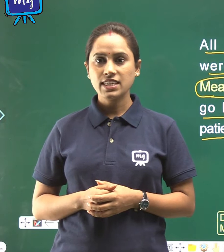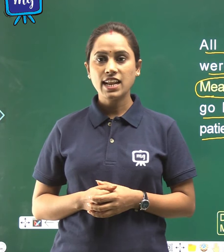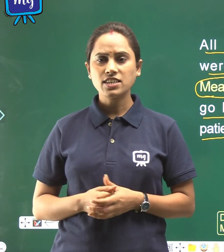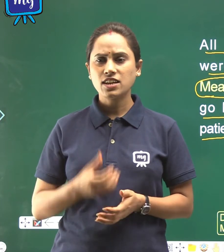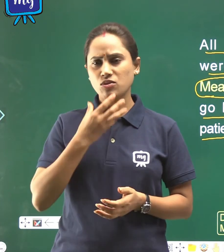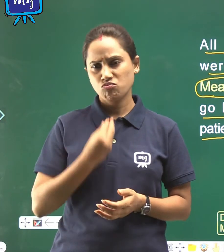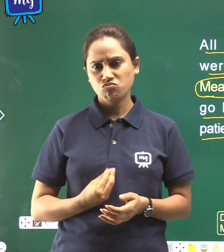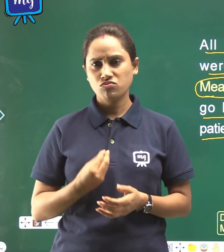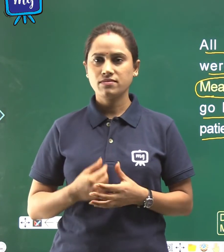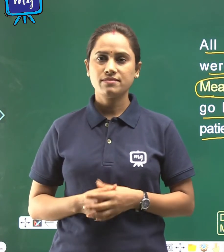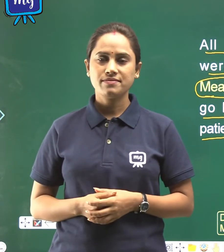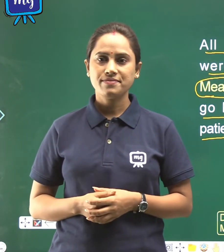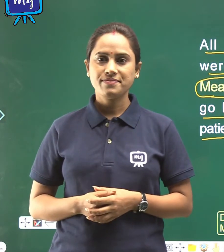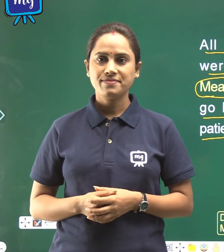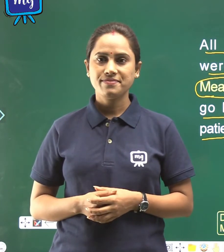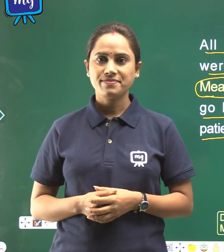निराशाजनक.